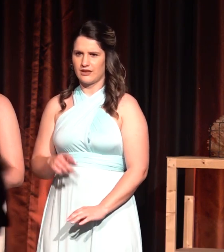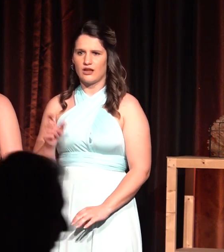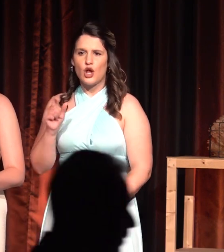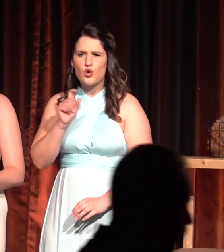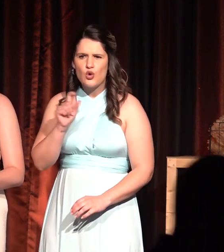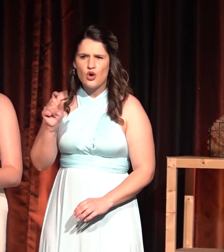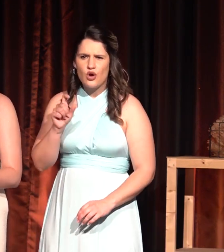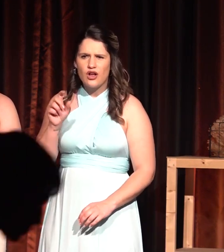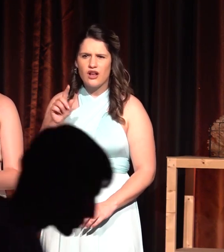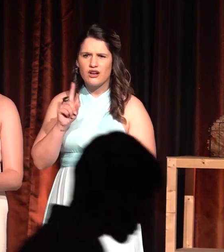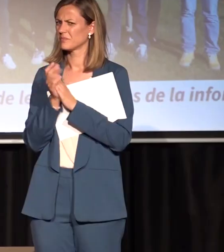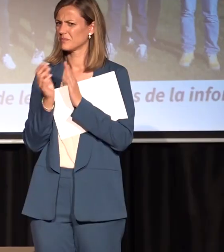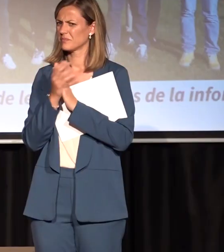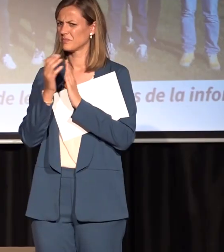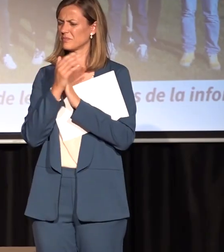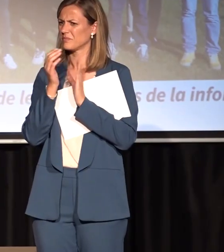Eduard Puig i Eric Vidiella.